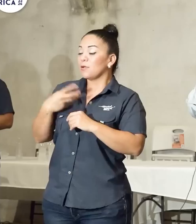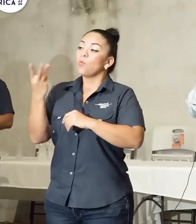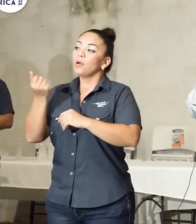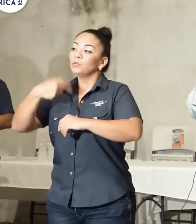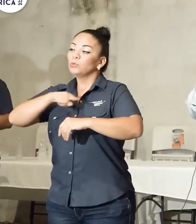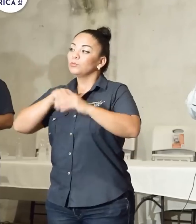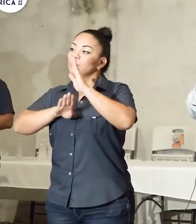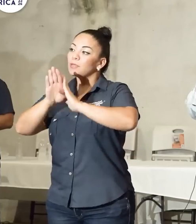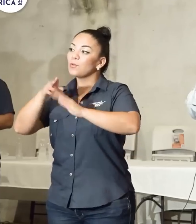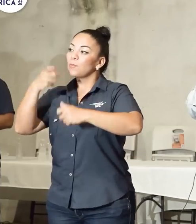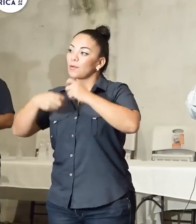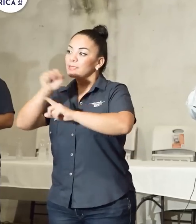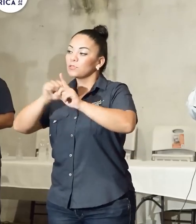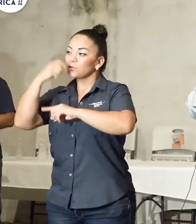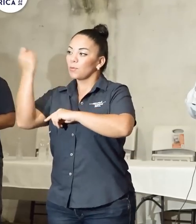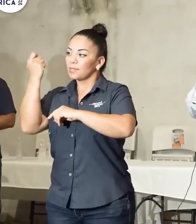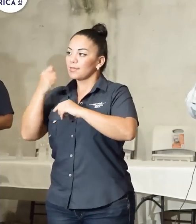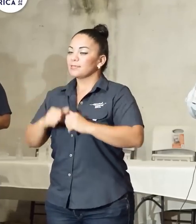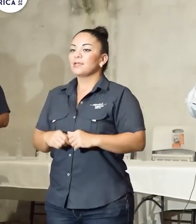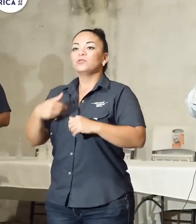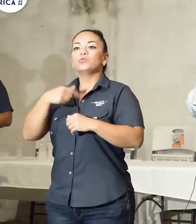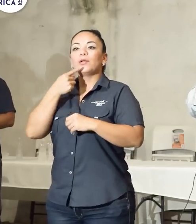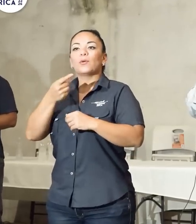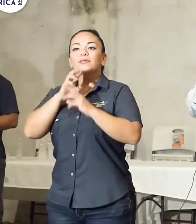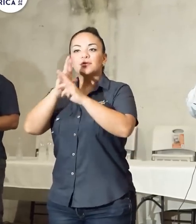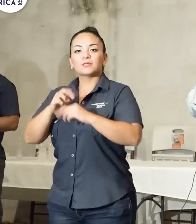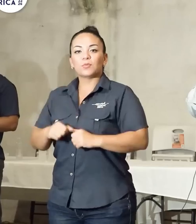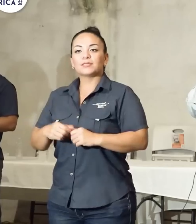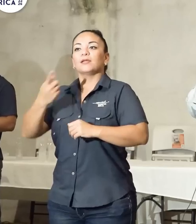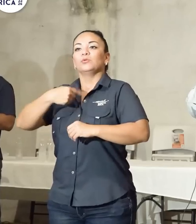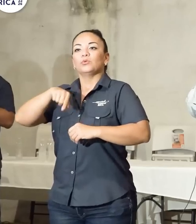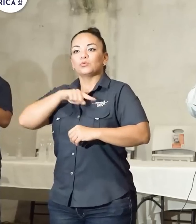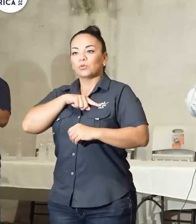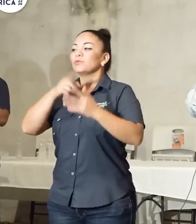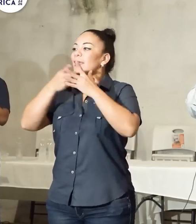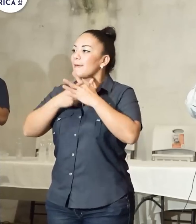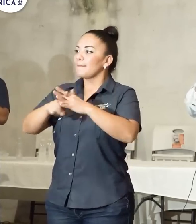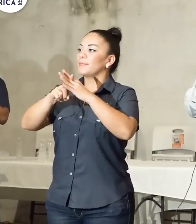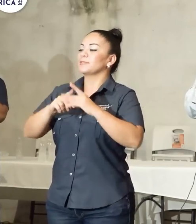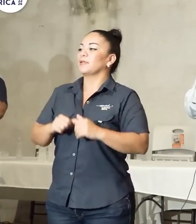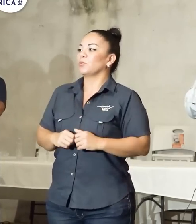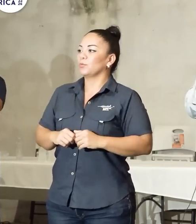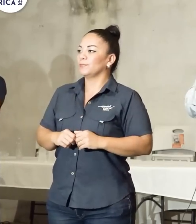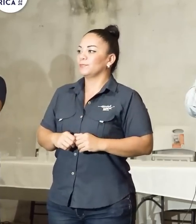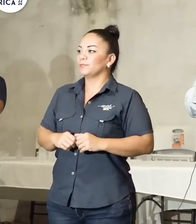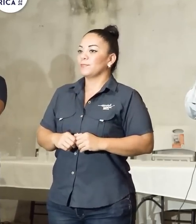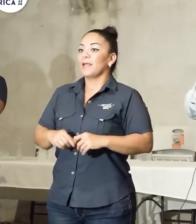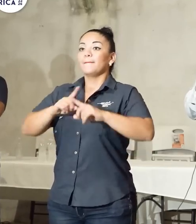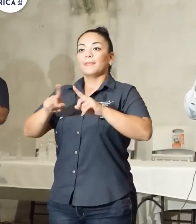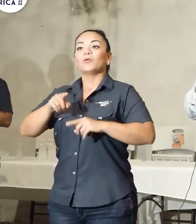hemos avanzado en la problemática de Guanacaste? Yo le voy a decir, estamos empezando. Lo que